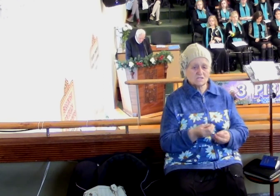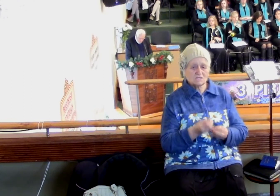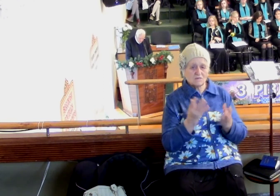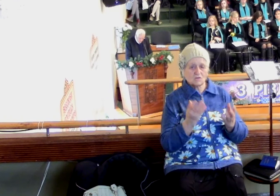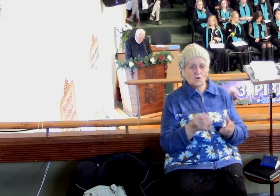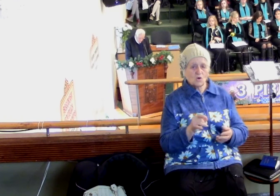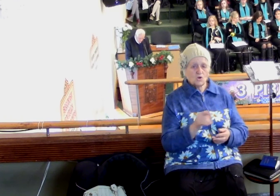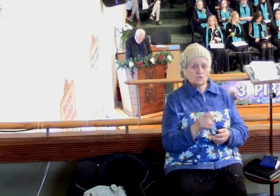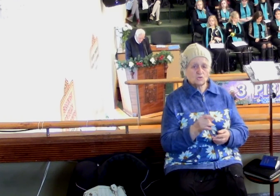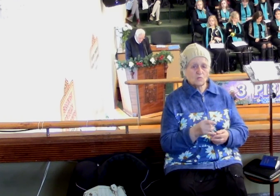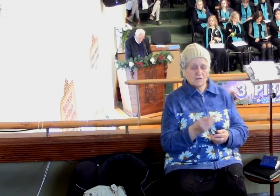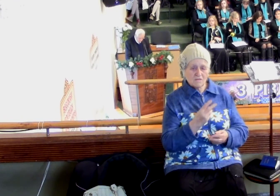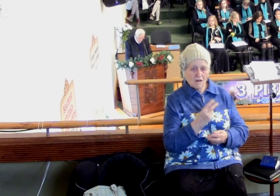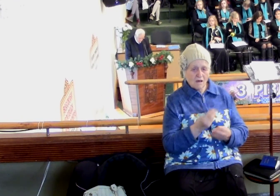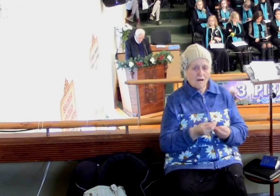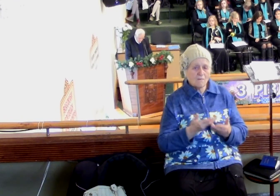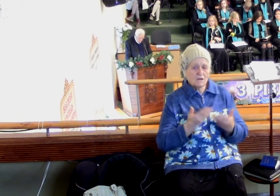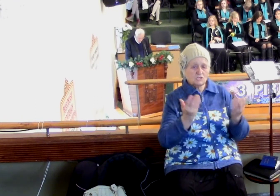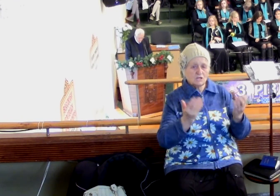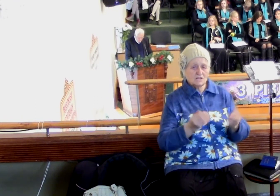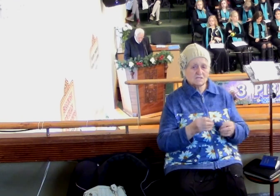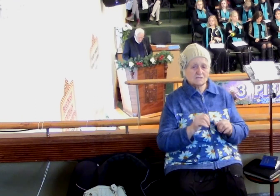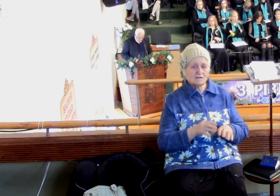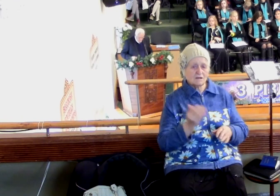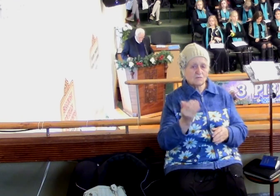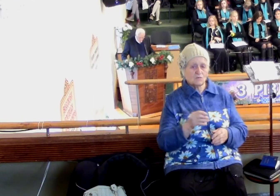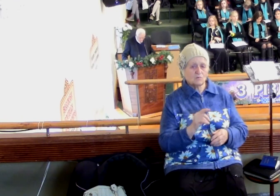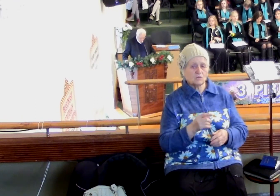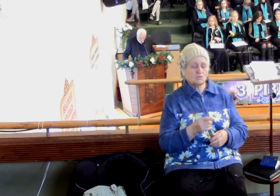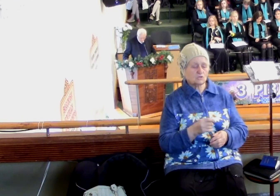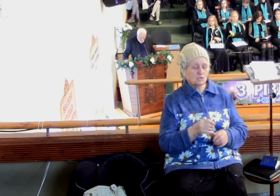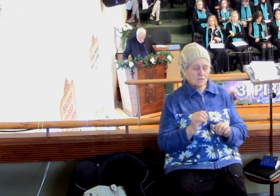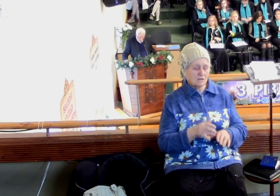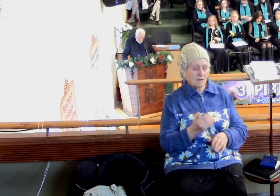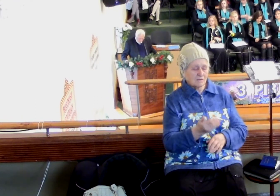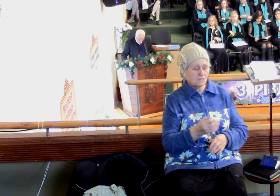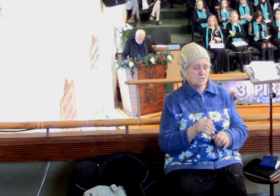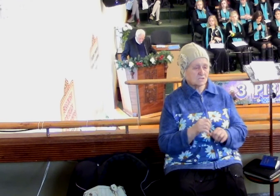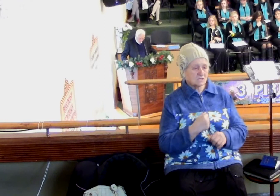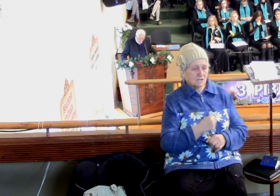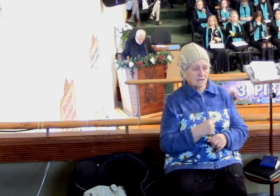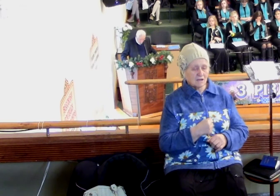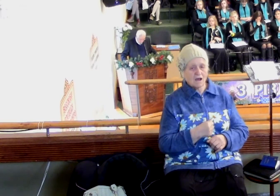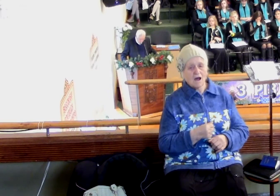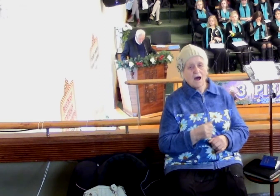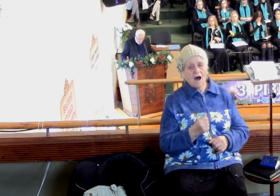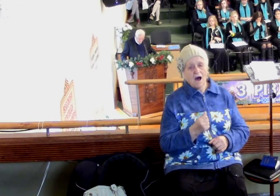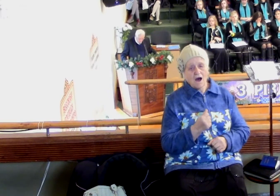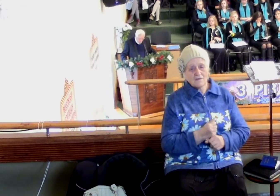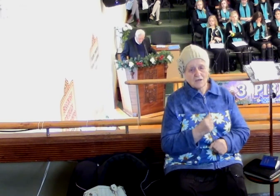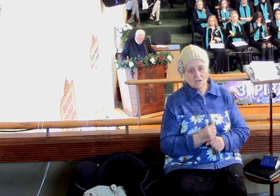не обличились дела его, потому что они злые. А поступающий по